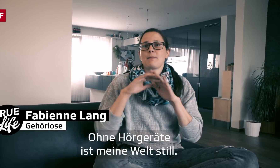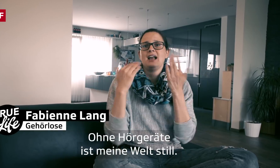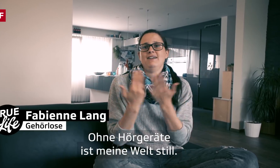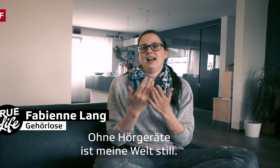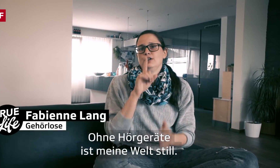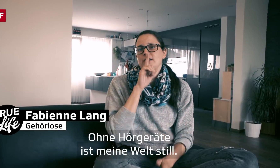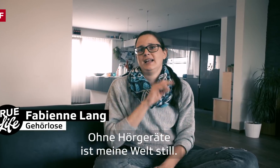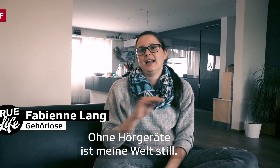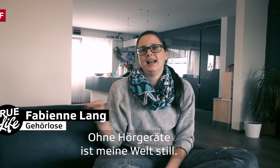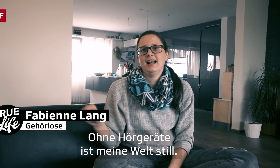Meine wieder still.